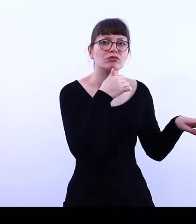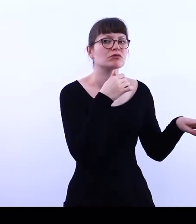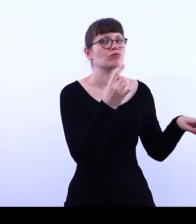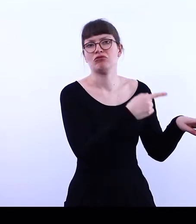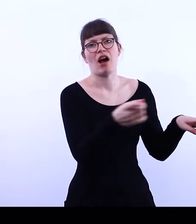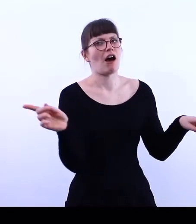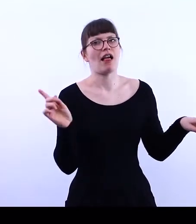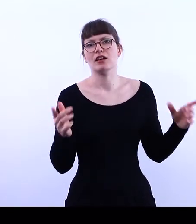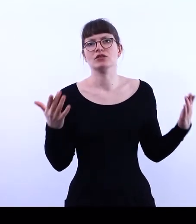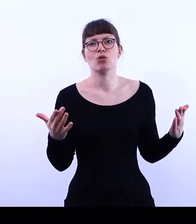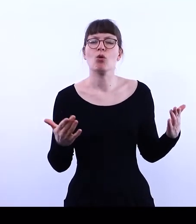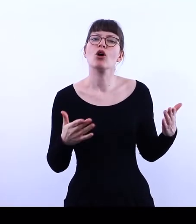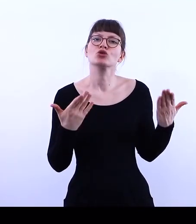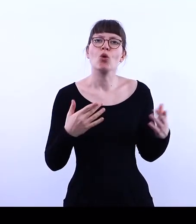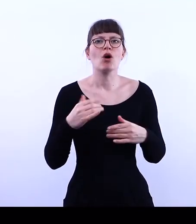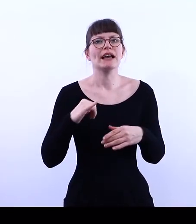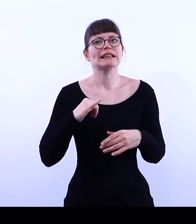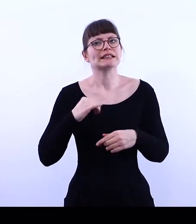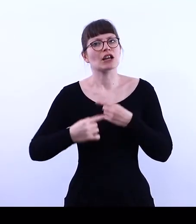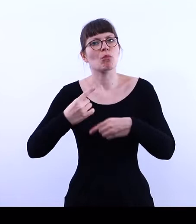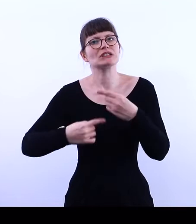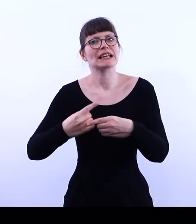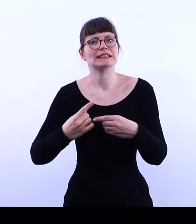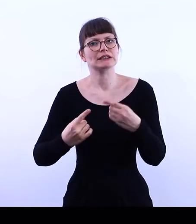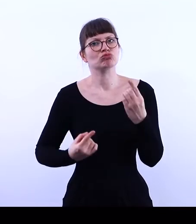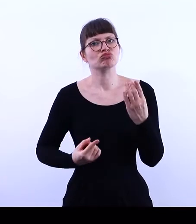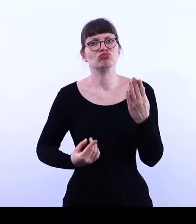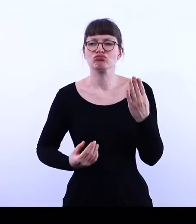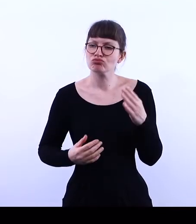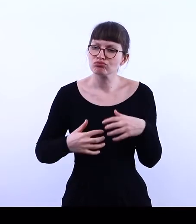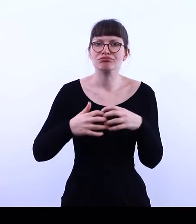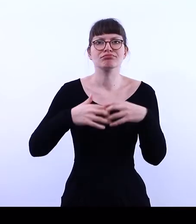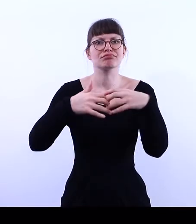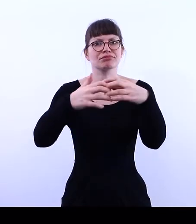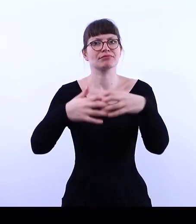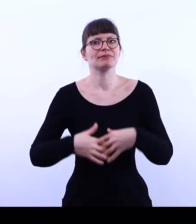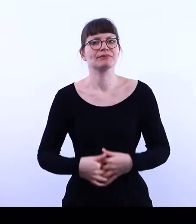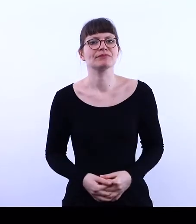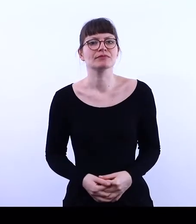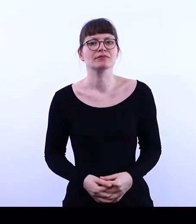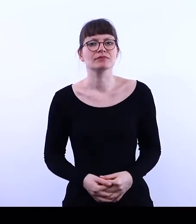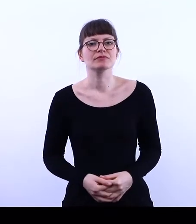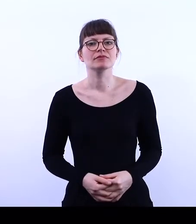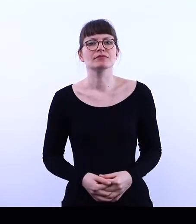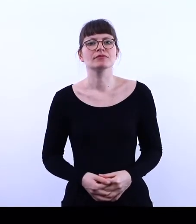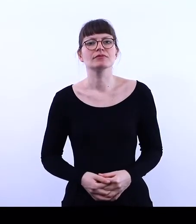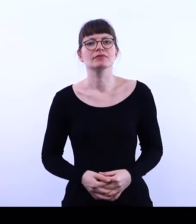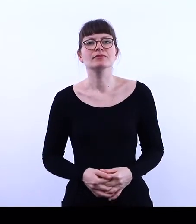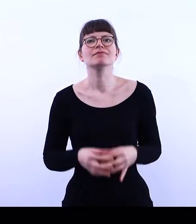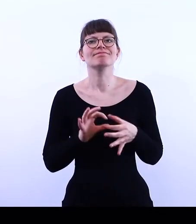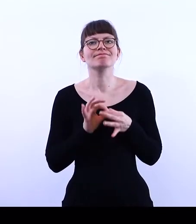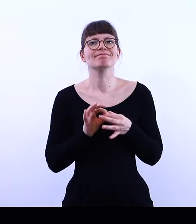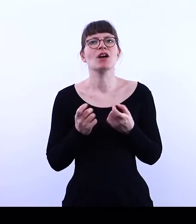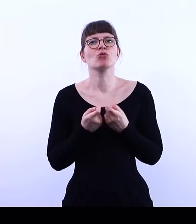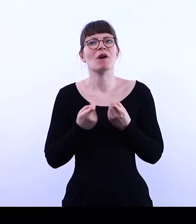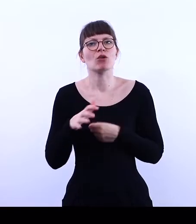interessante Prozesse entstanden, sodass wir gerade uns in diesem Spannungsfeld